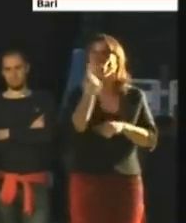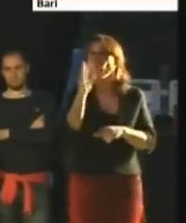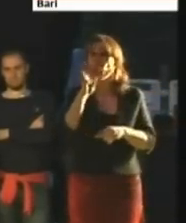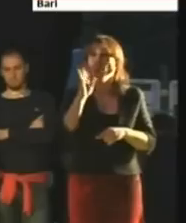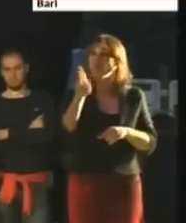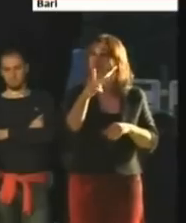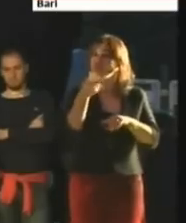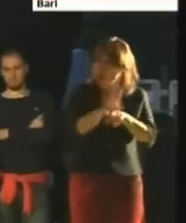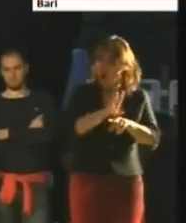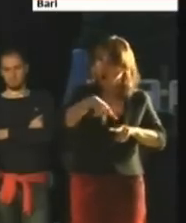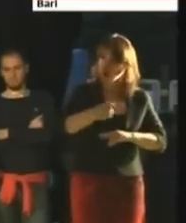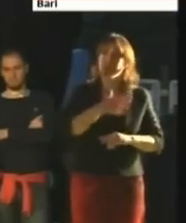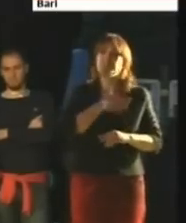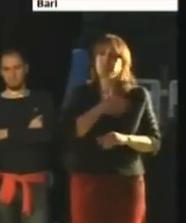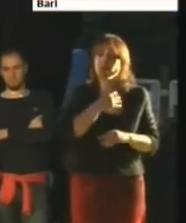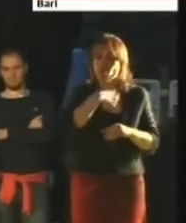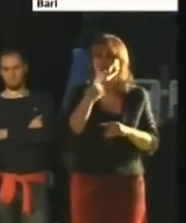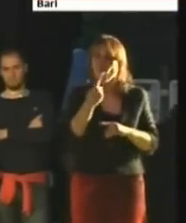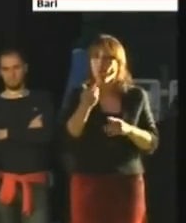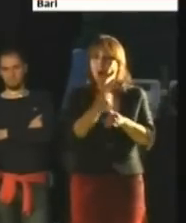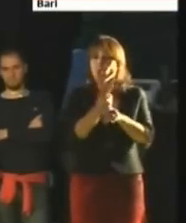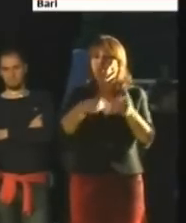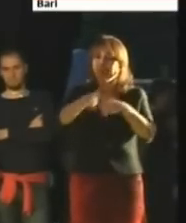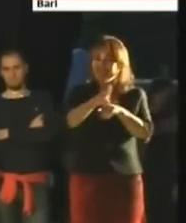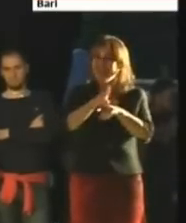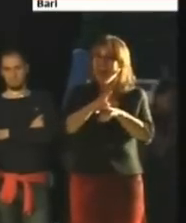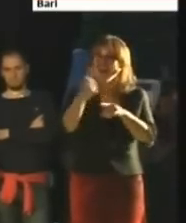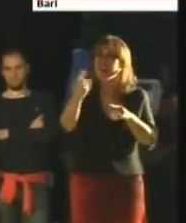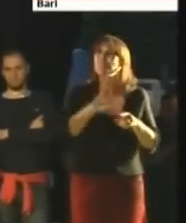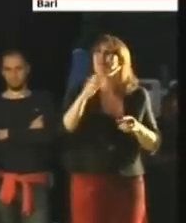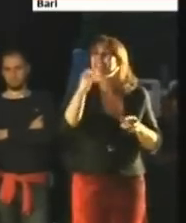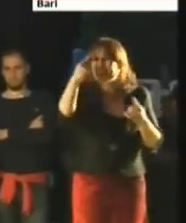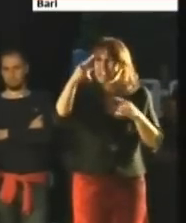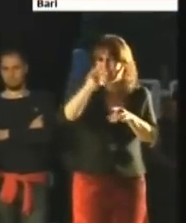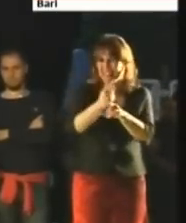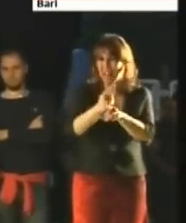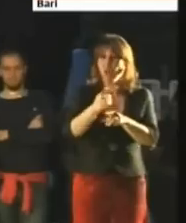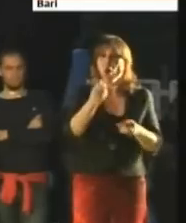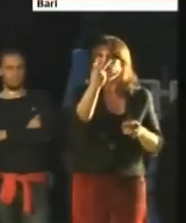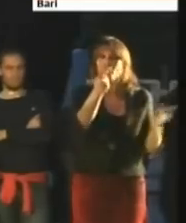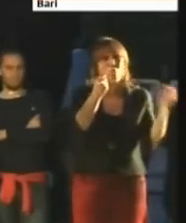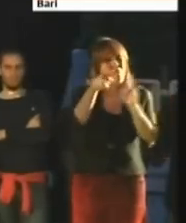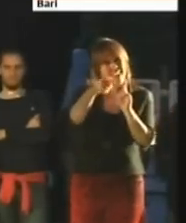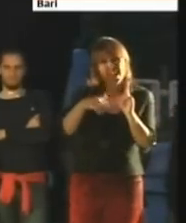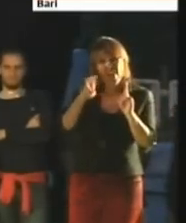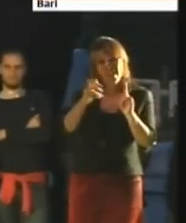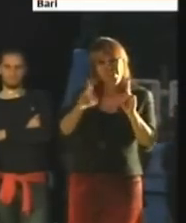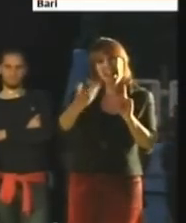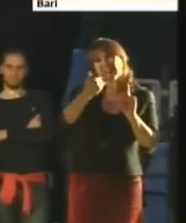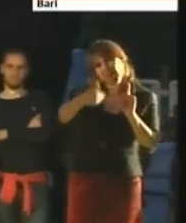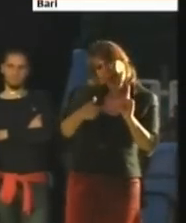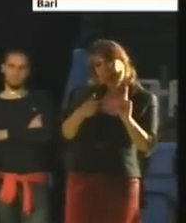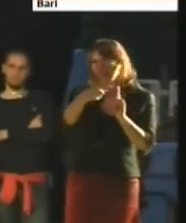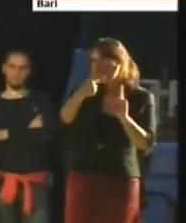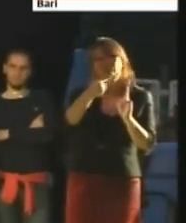morto, almeno la responsabilità morale qualcuno se la dovrà prendere. E allora Profumo entra lì, mancano 20 miliardi e che